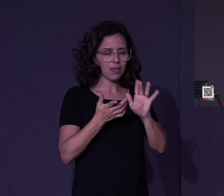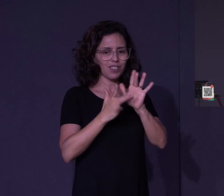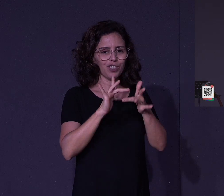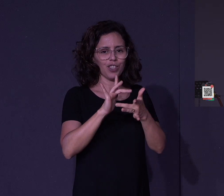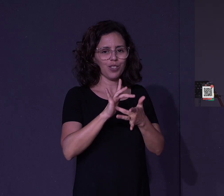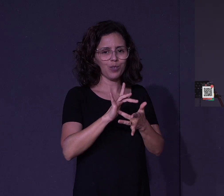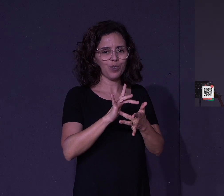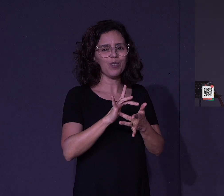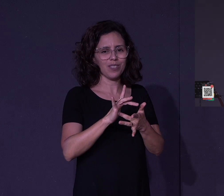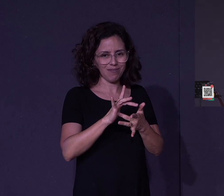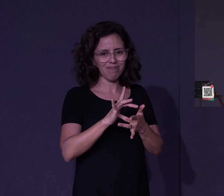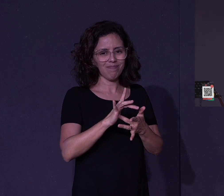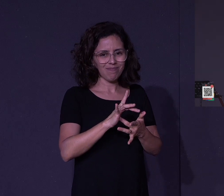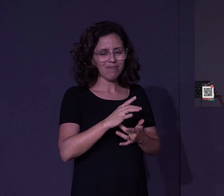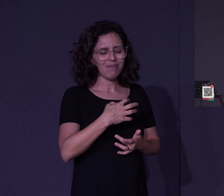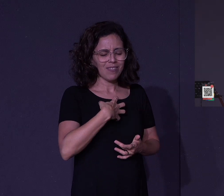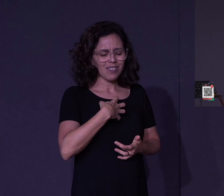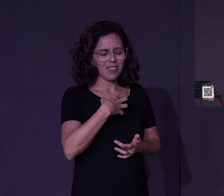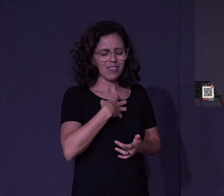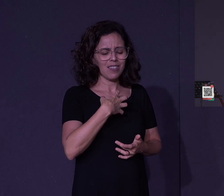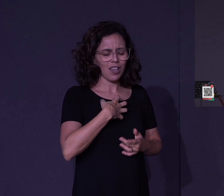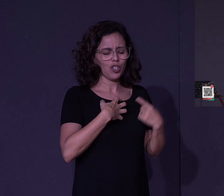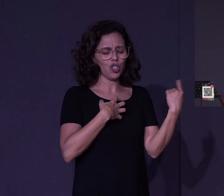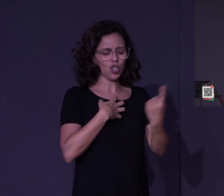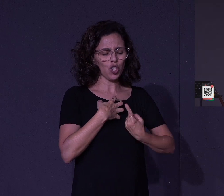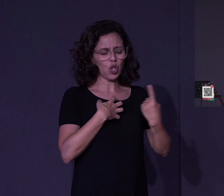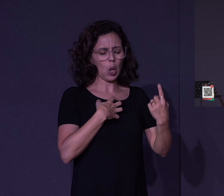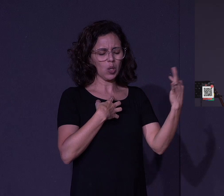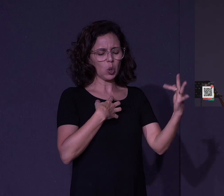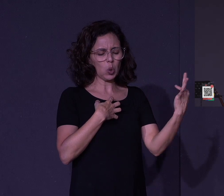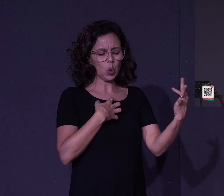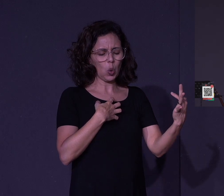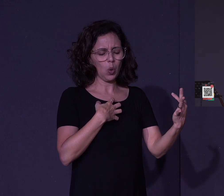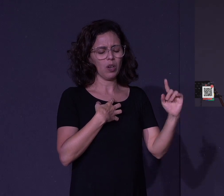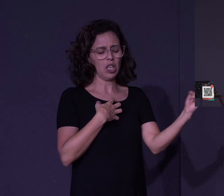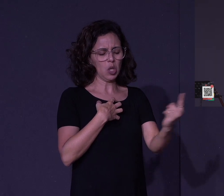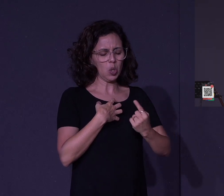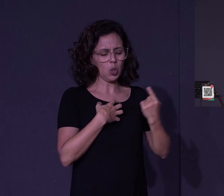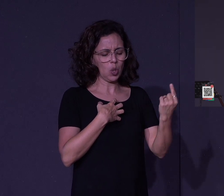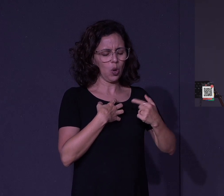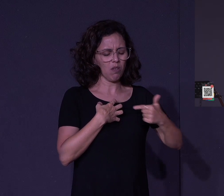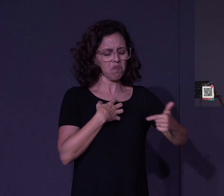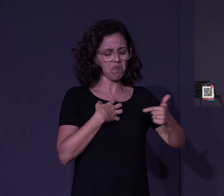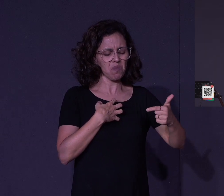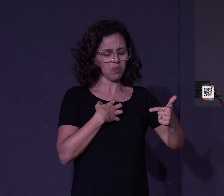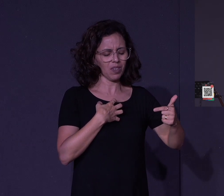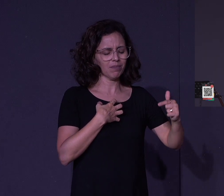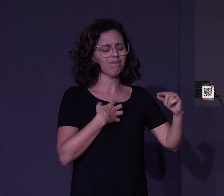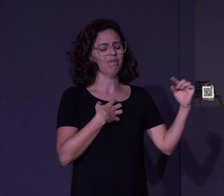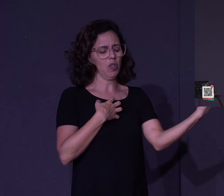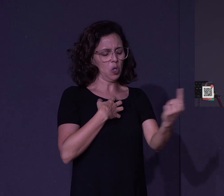se identifica com as nossas dores, com as nossas lutas, com o nosso choro e age em nosso